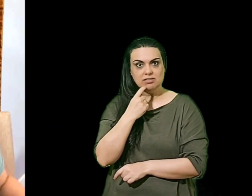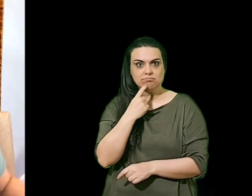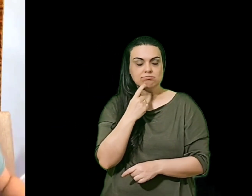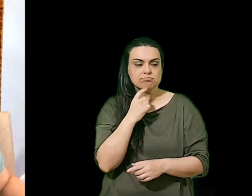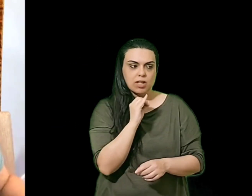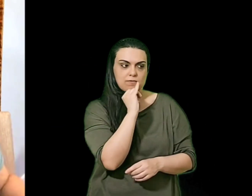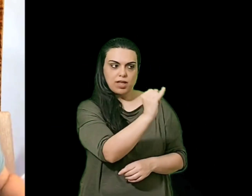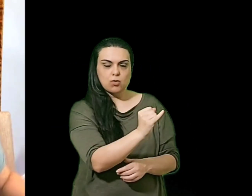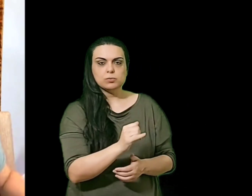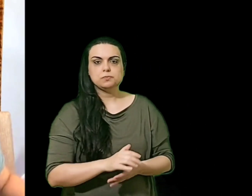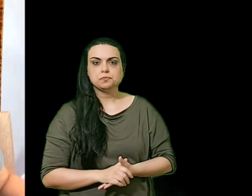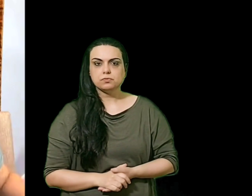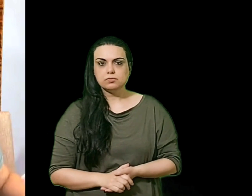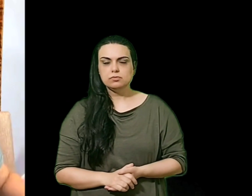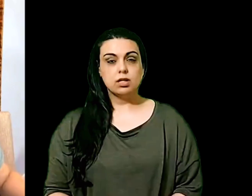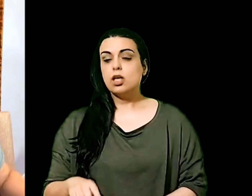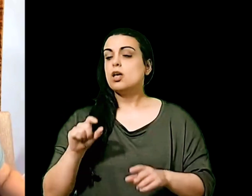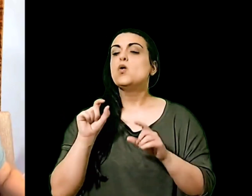da sexta-feira.